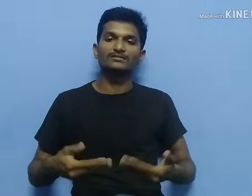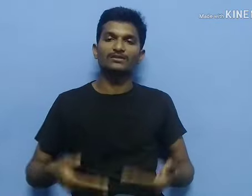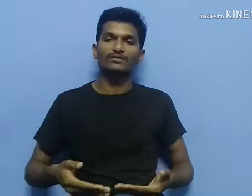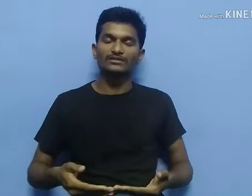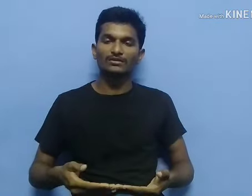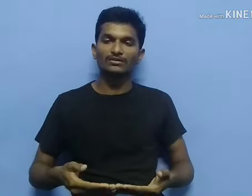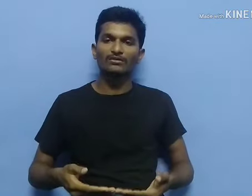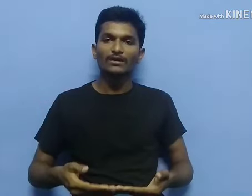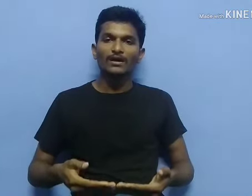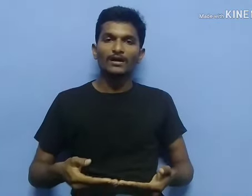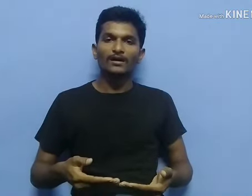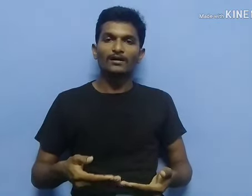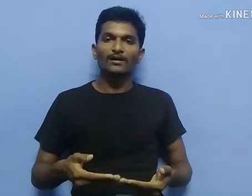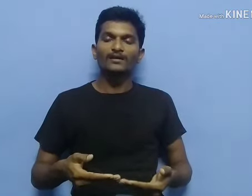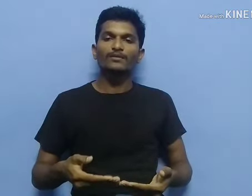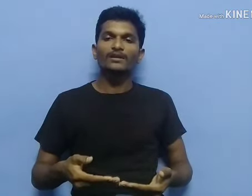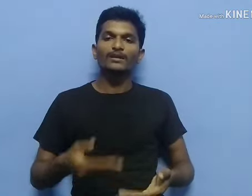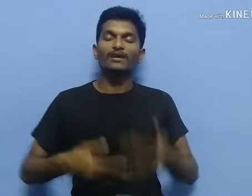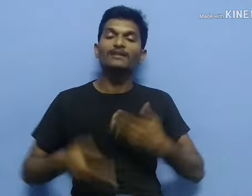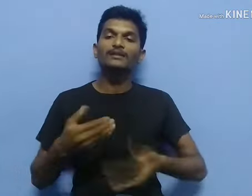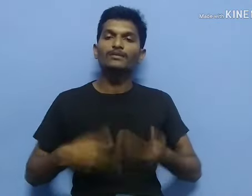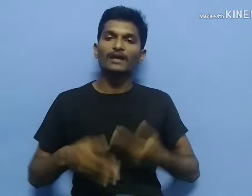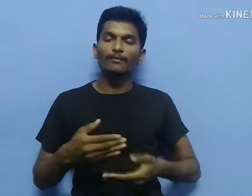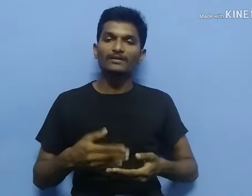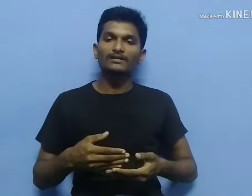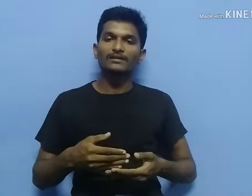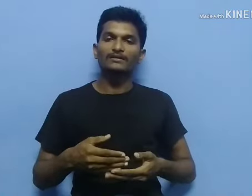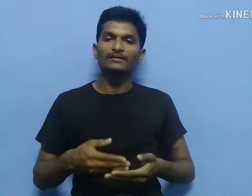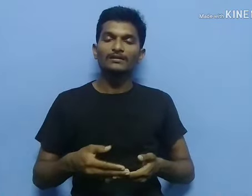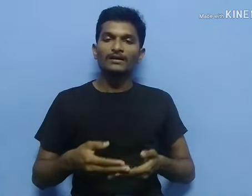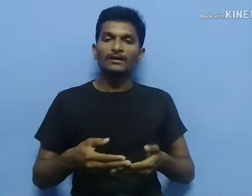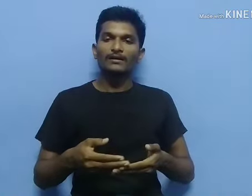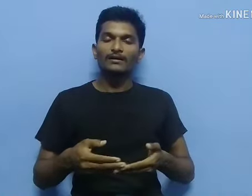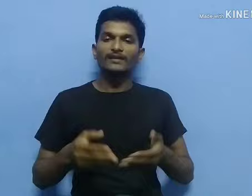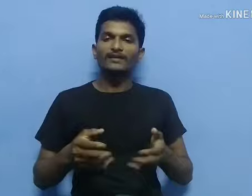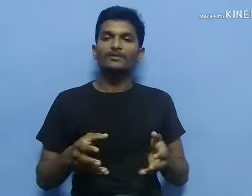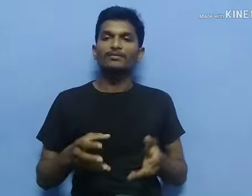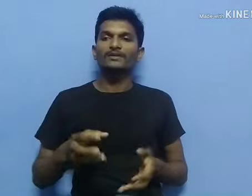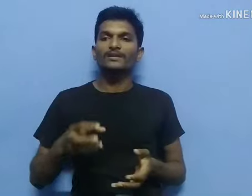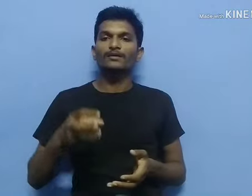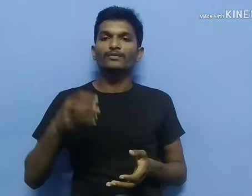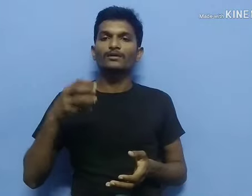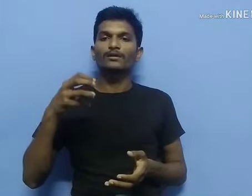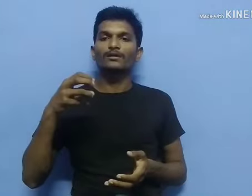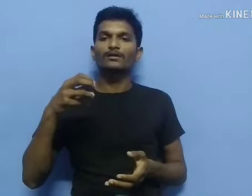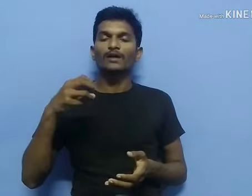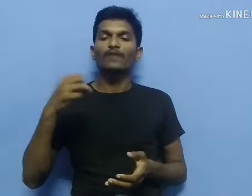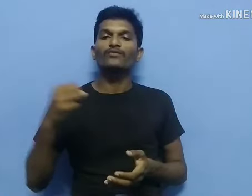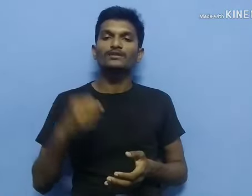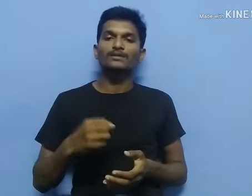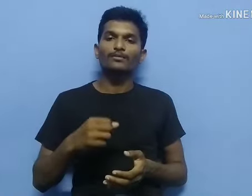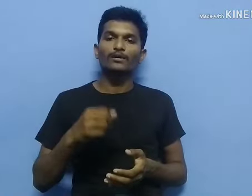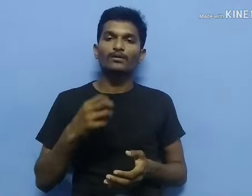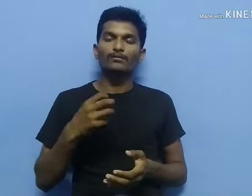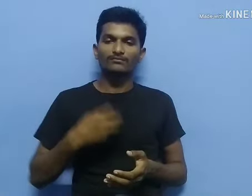கன்சிஸ்டன்ஸாக வச்சுருக்கணும், அதே மாதிரி நம்ம ஹெல்த் எப்படி காப்பாற்றிக்கிறது, அதே மாதிரி பார்த்தீங்கன்னா இப்போ கான்ஃபிடென்ஸ், இப்போ